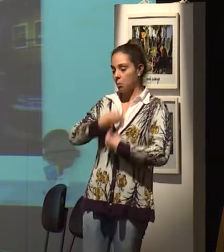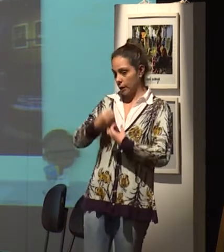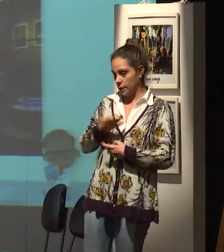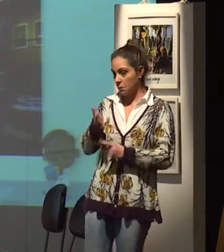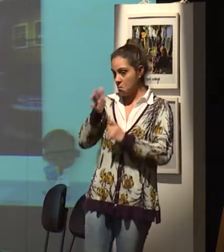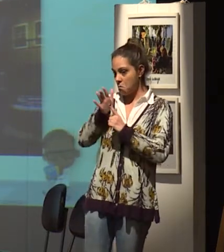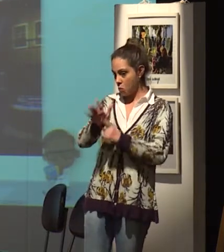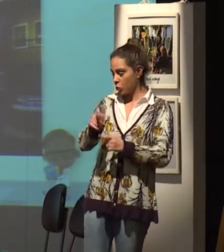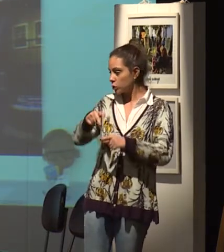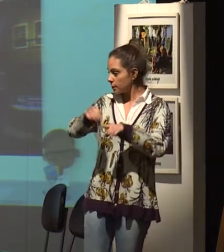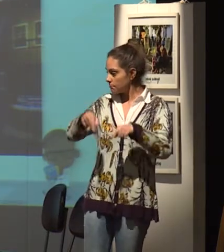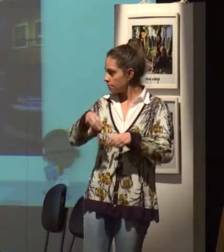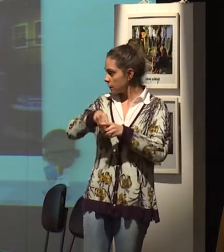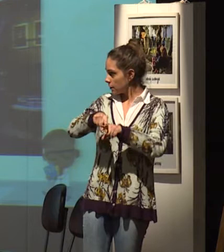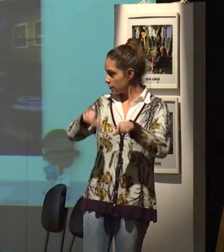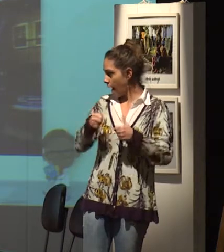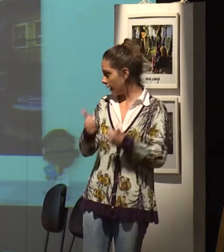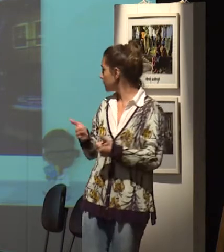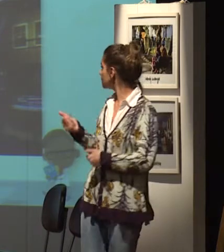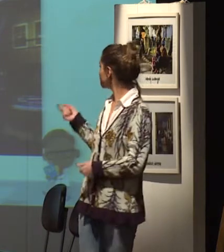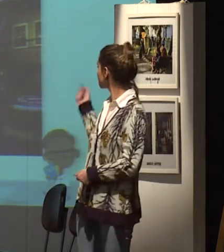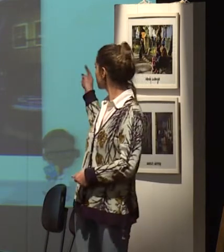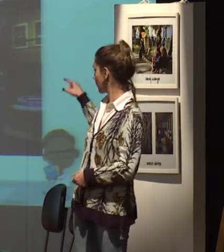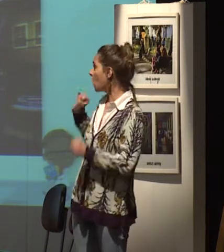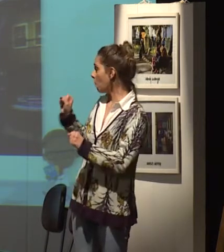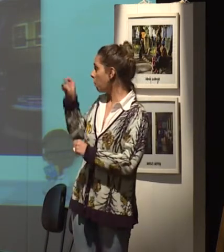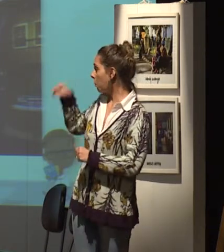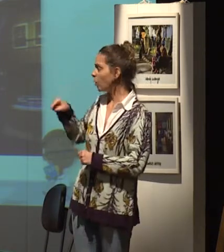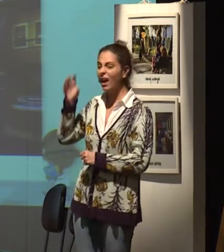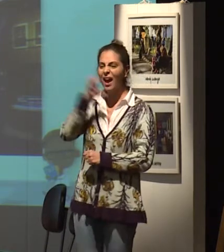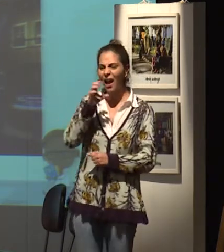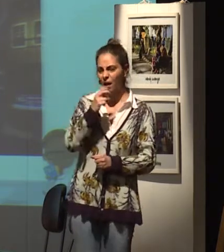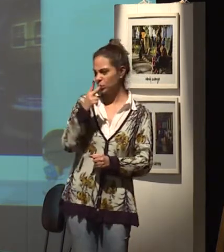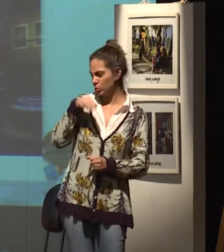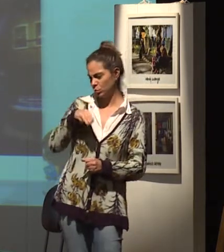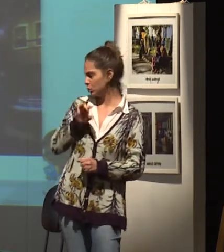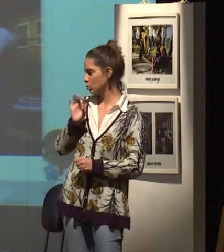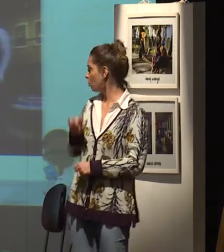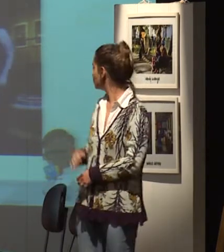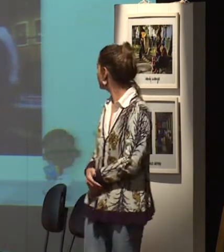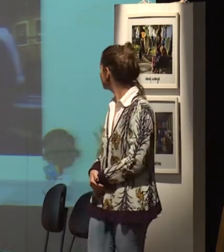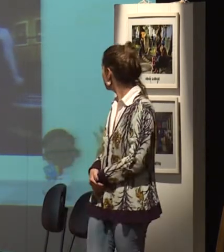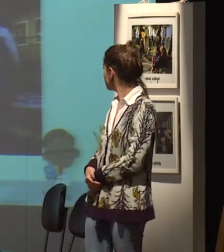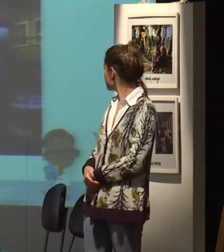Então, aproveitei essa poesia e apresentei em sala de aula. Pode clicar, por favor. É rapidinho, 2 minutinhos.